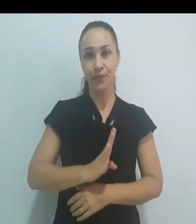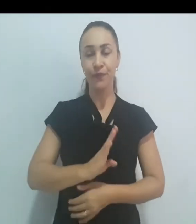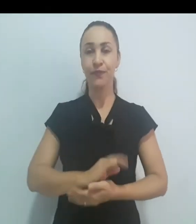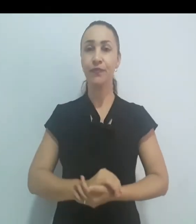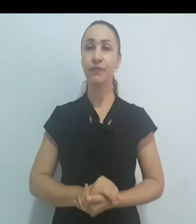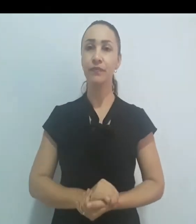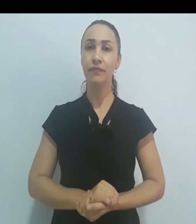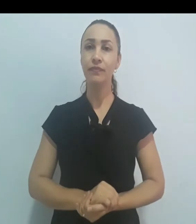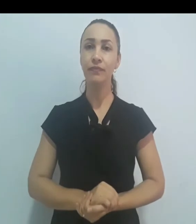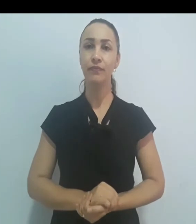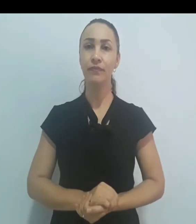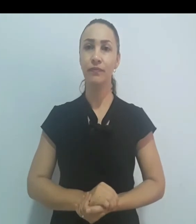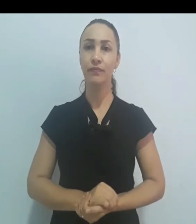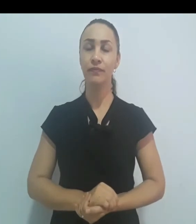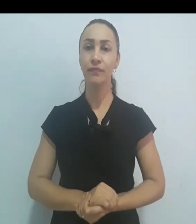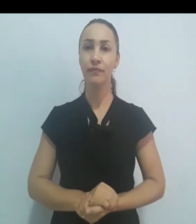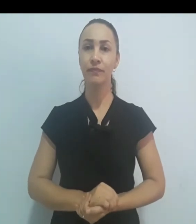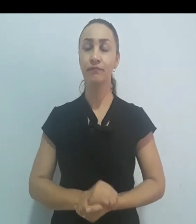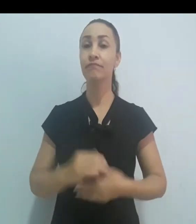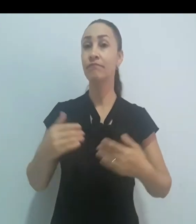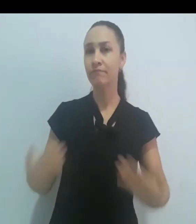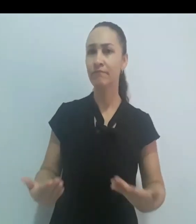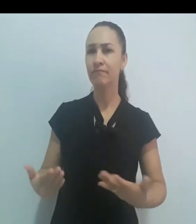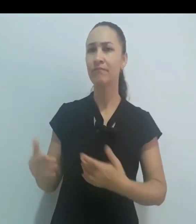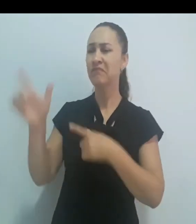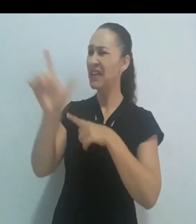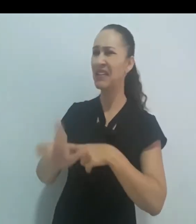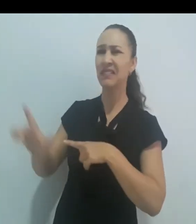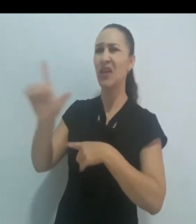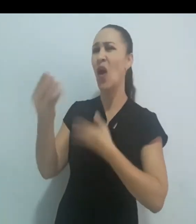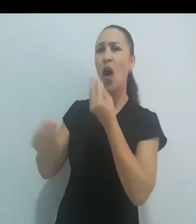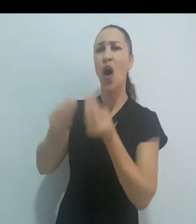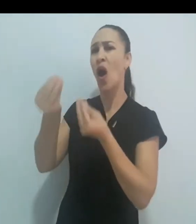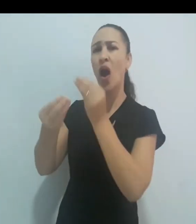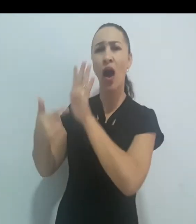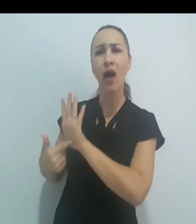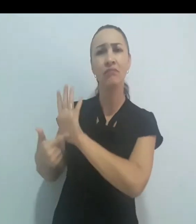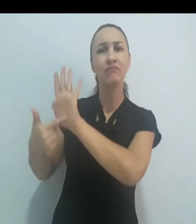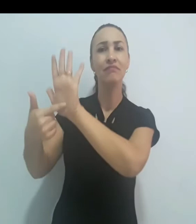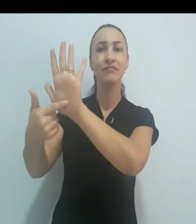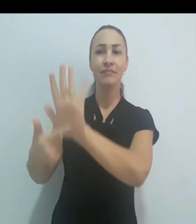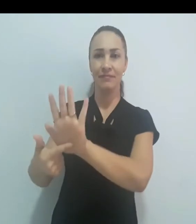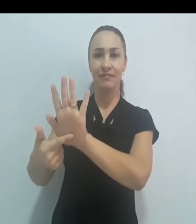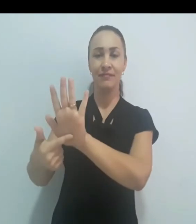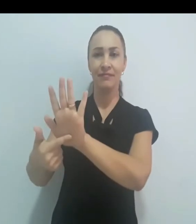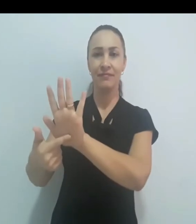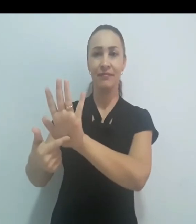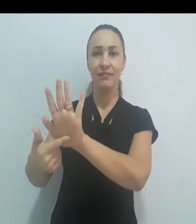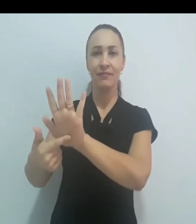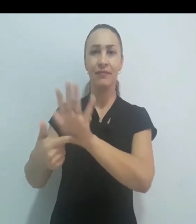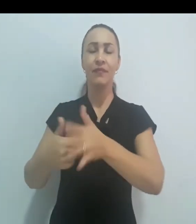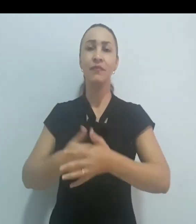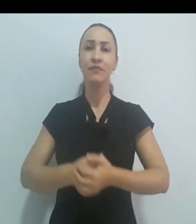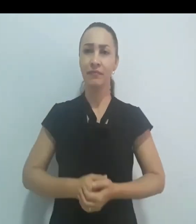Brasil, né? E como que essa literatura se manifesta, né? Então, olha,